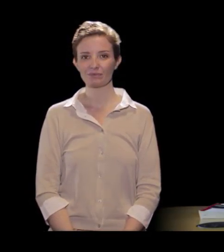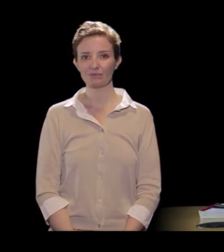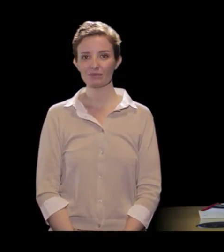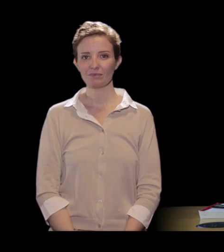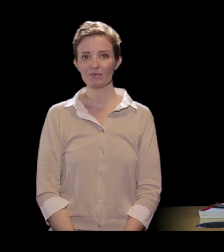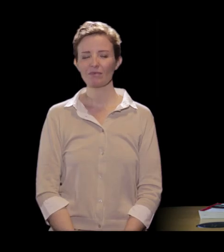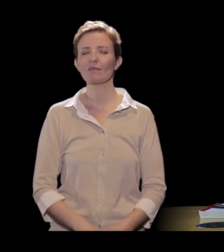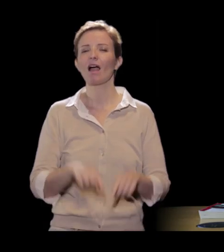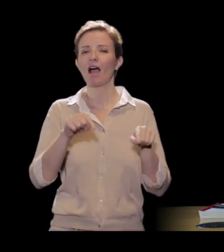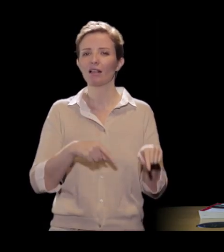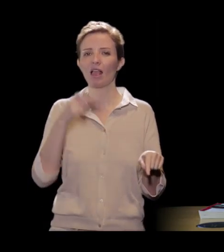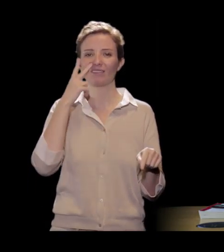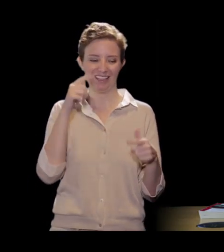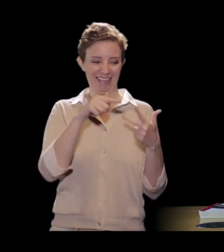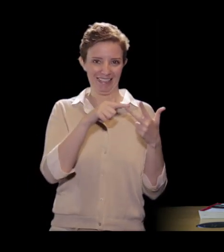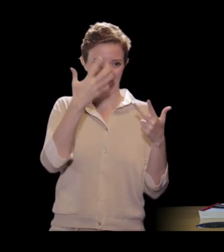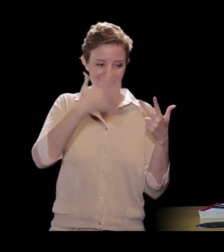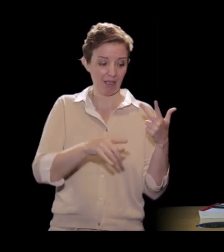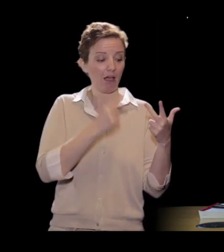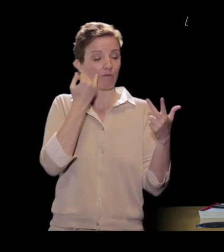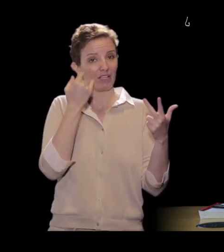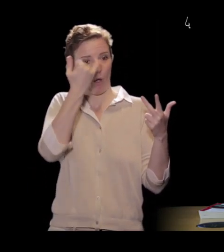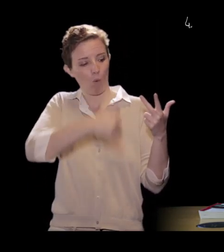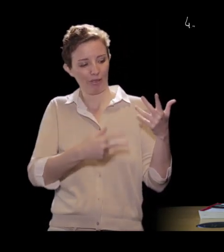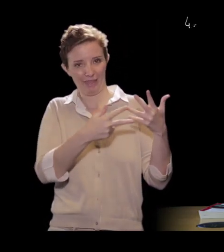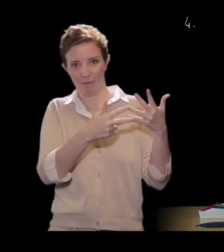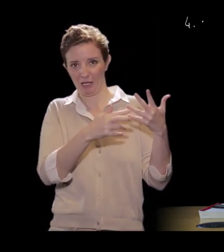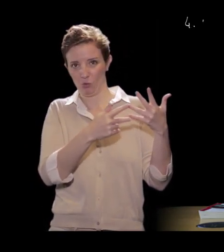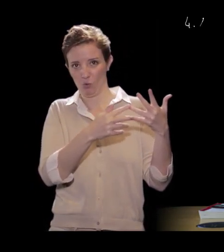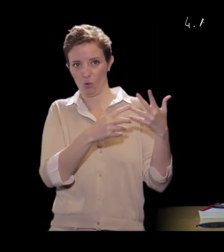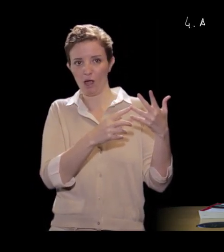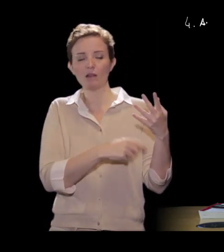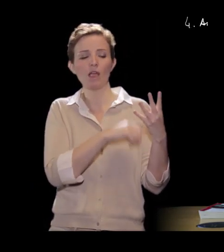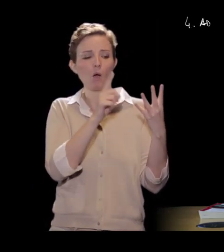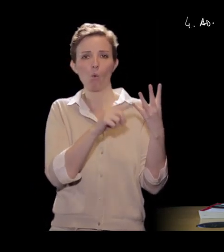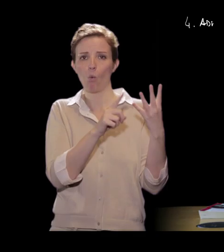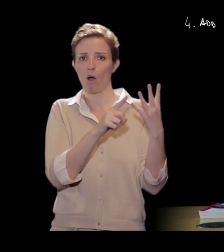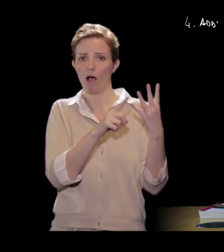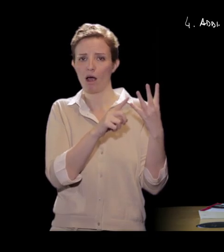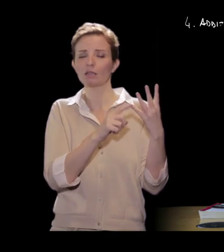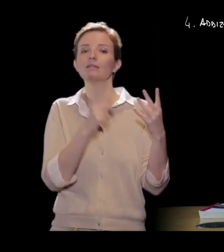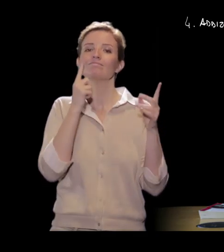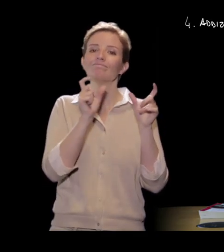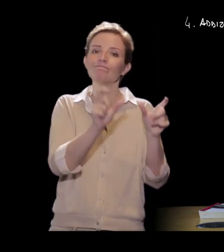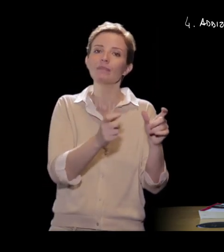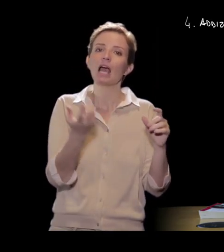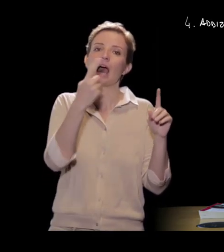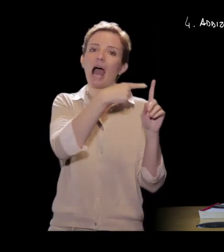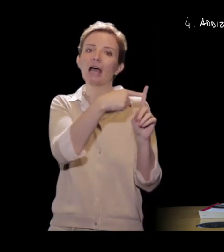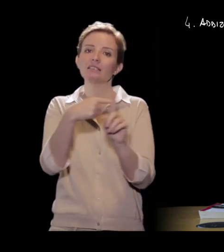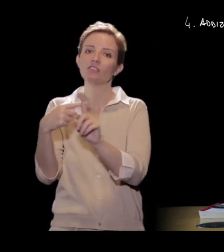andiamo a vedere le altre due proprietari ultime due proprietà delle disuguaglianze numeriche la quarta riguarda le addizioni